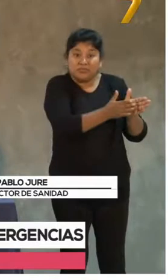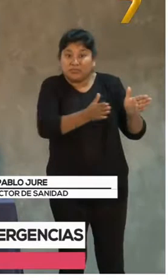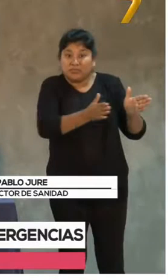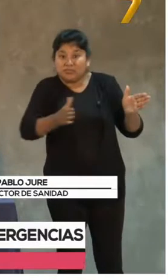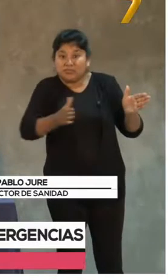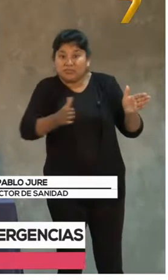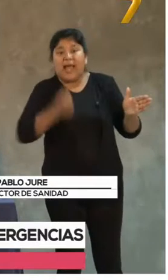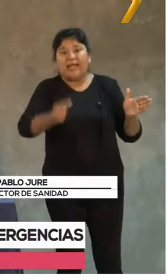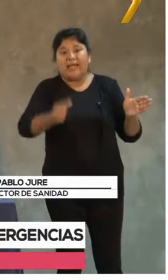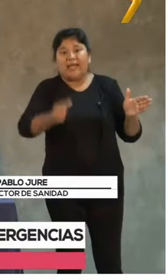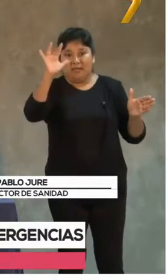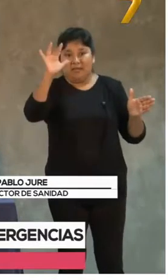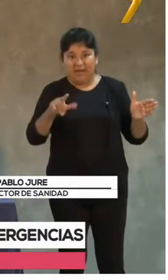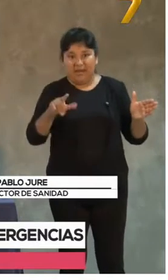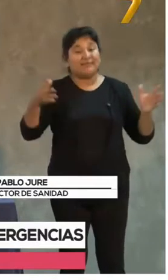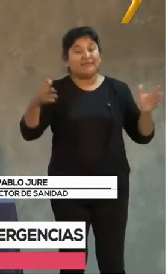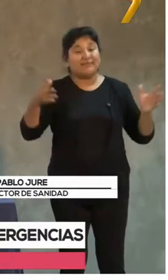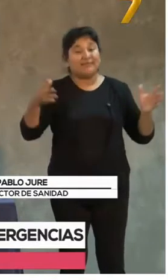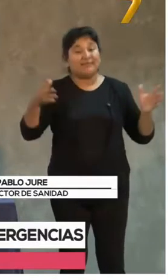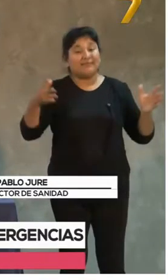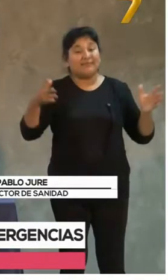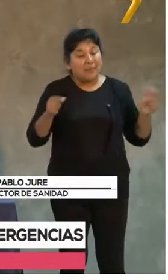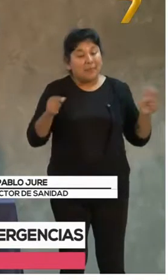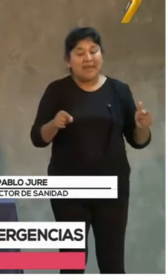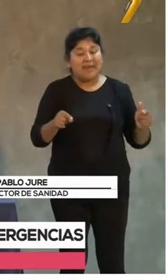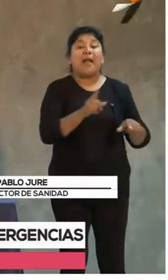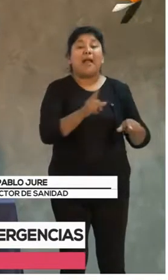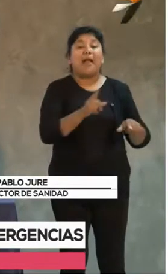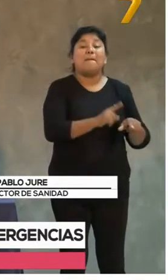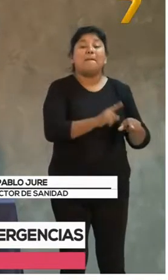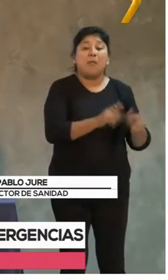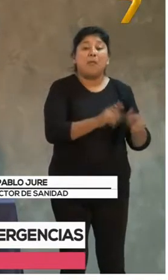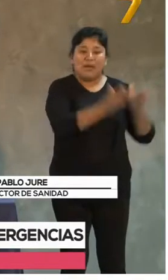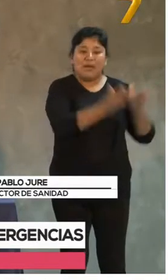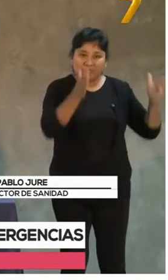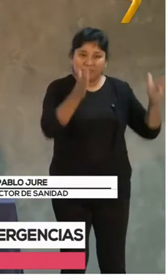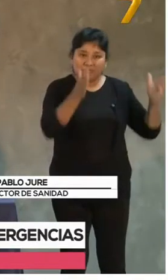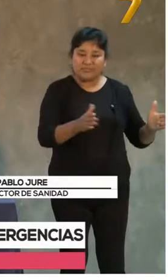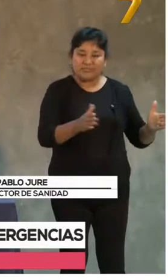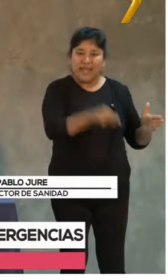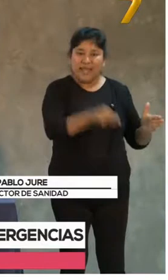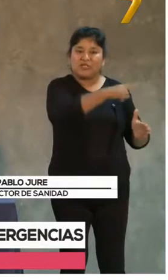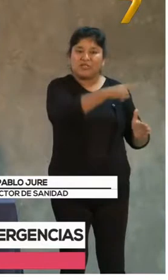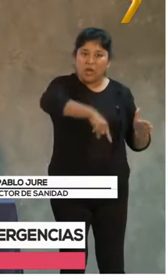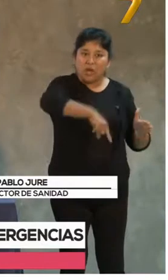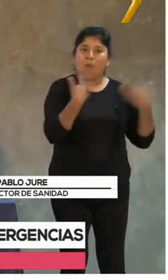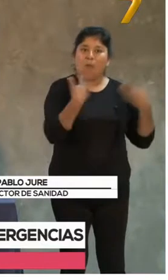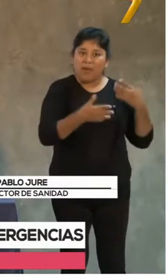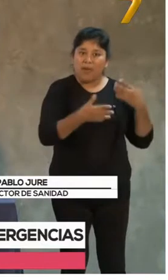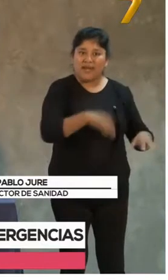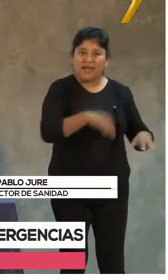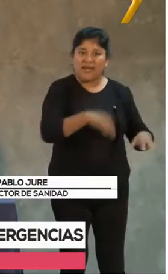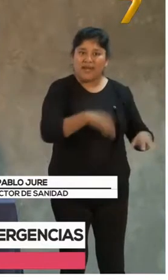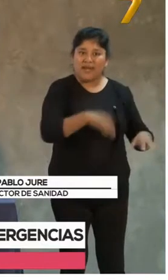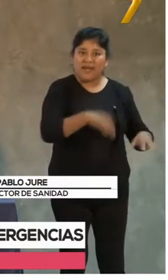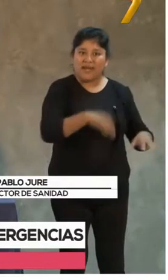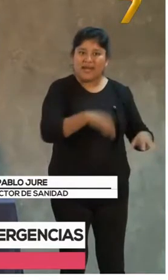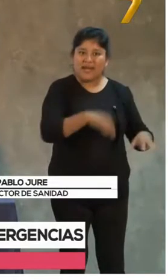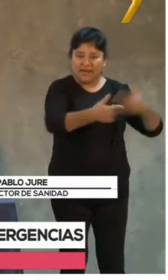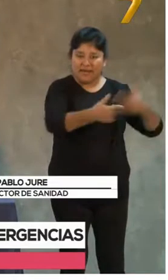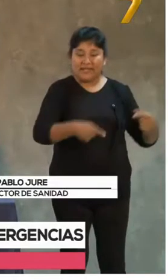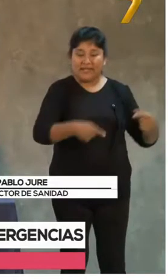el próximo miércoles, la primera etapa inicial para que pueda ser operativamente ya funcional a